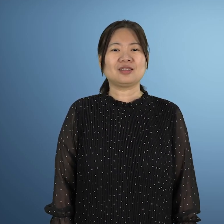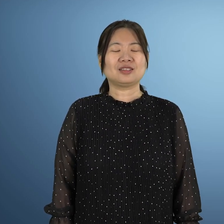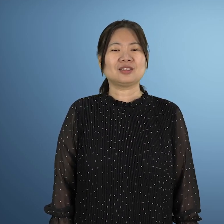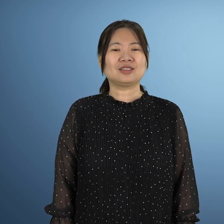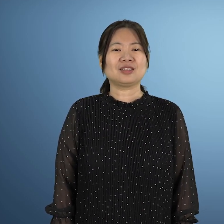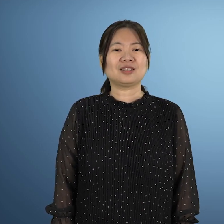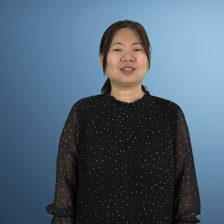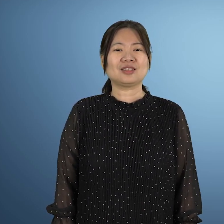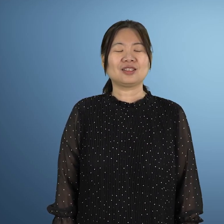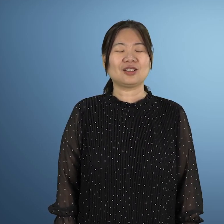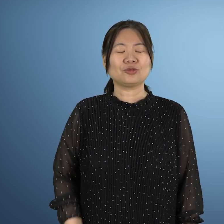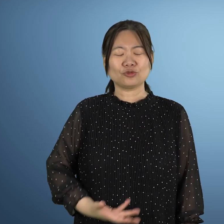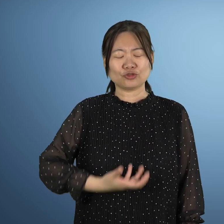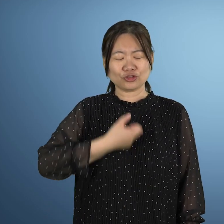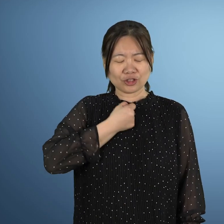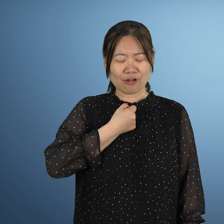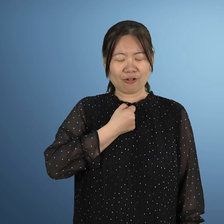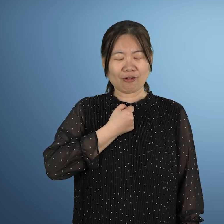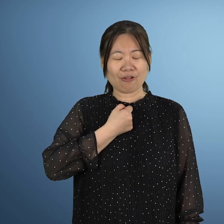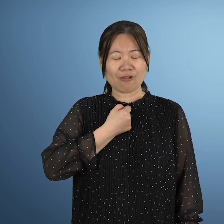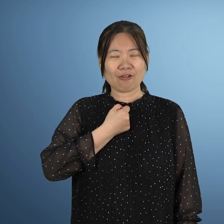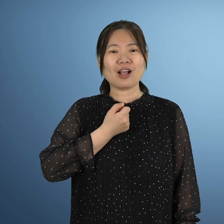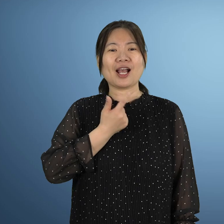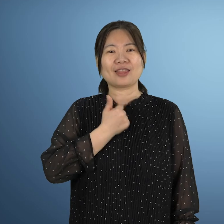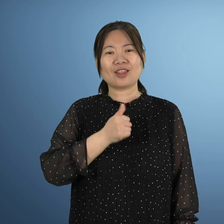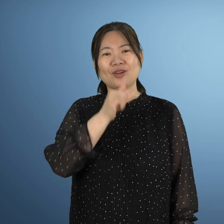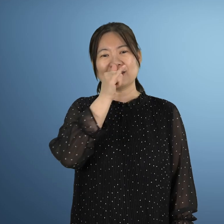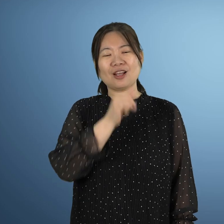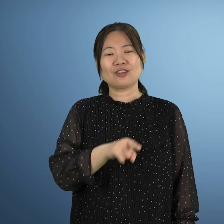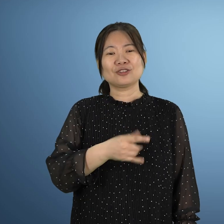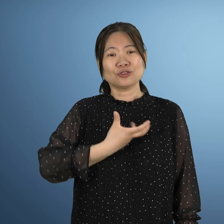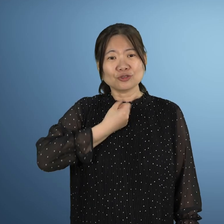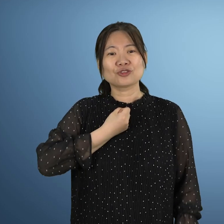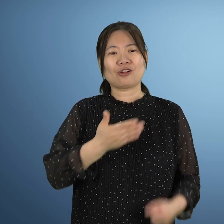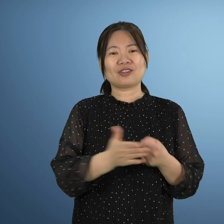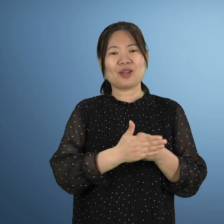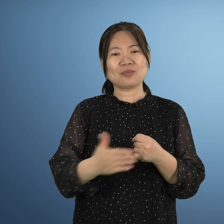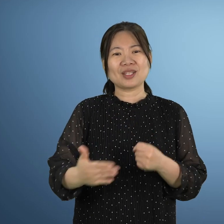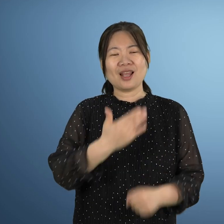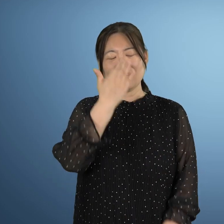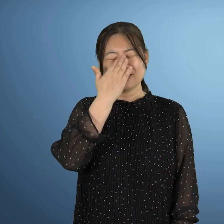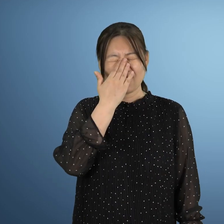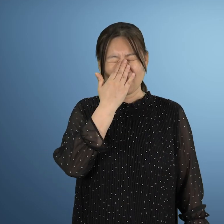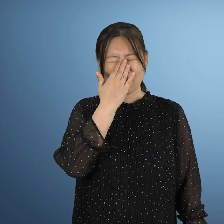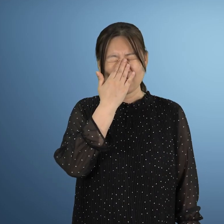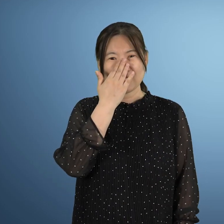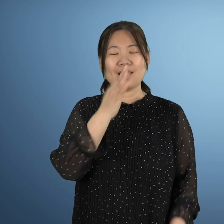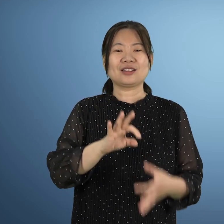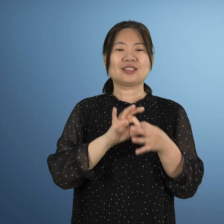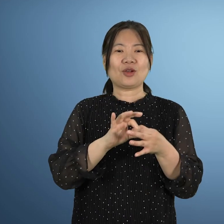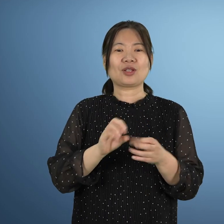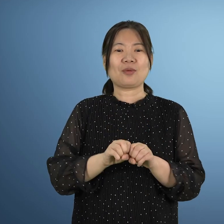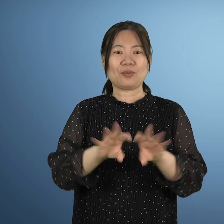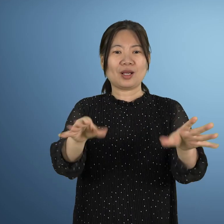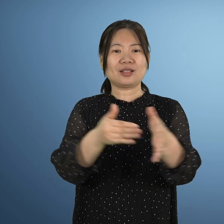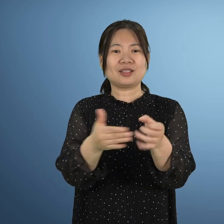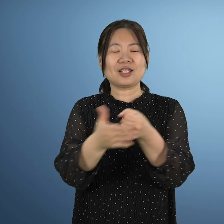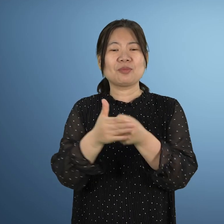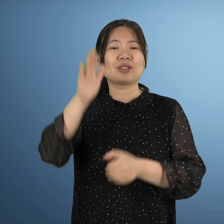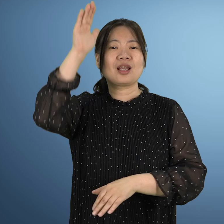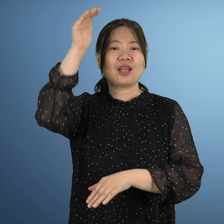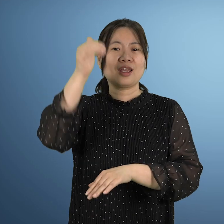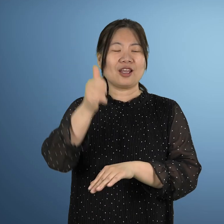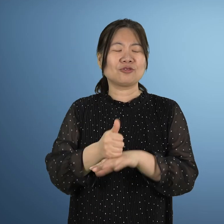이렇게까지 충격을 받았어요. 그리고 그 충격이 선한 여파가 되어서